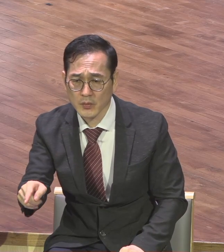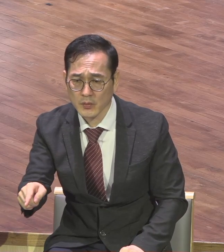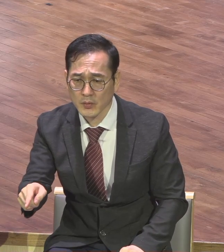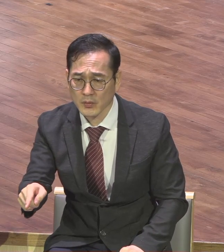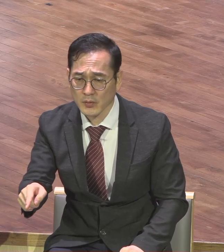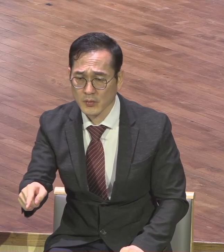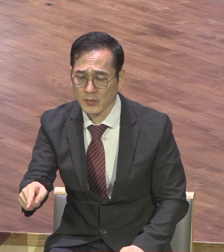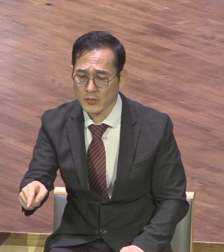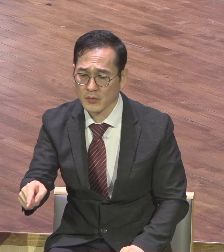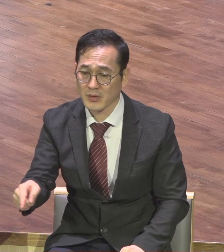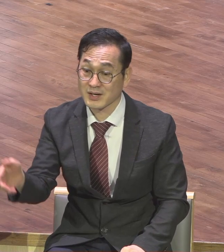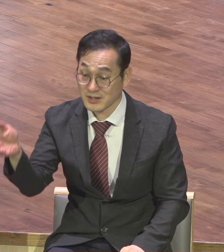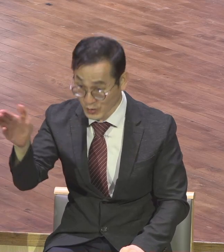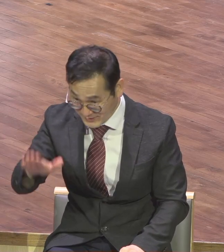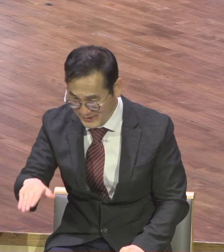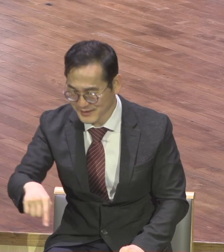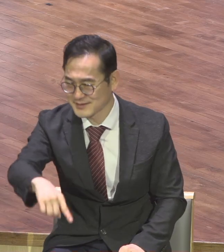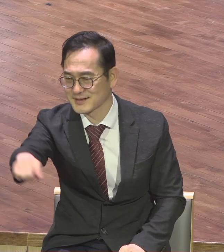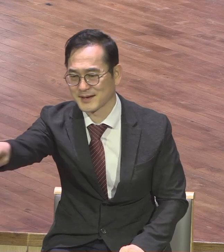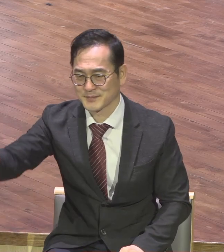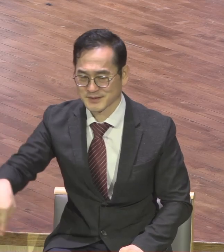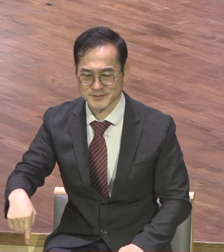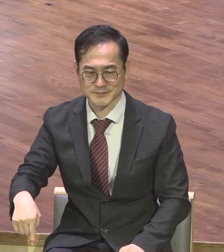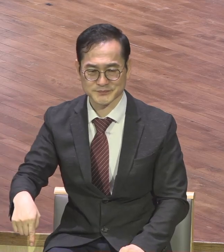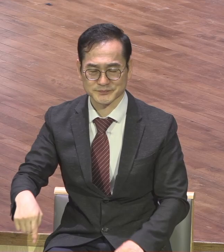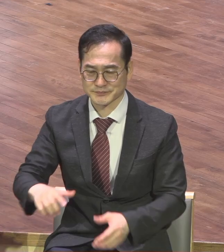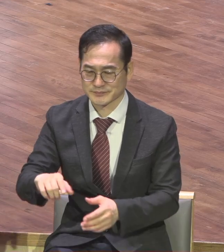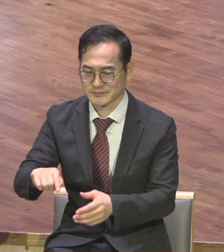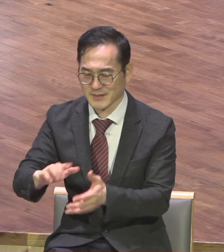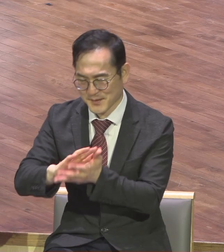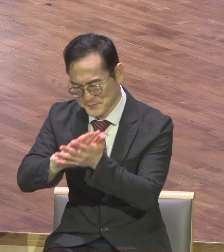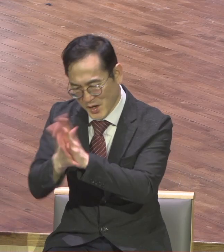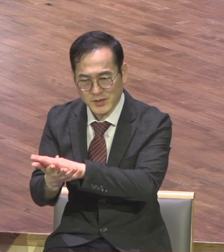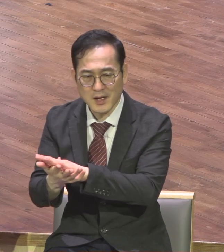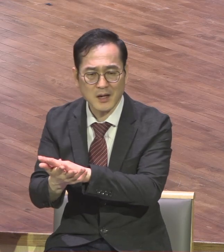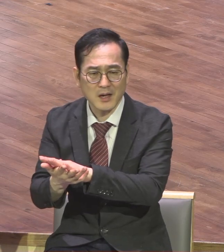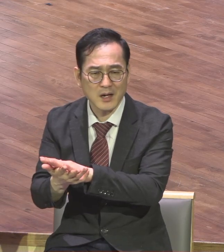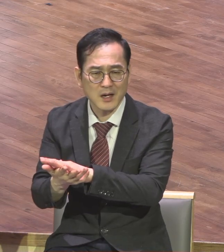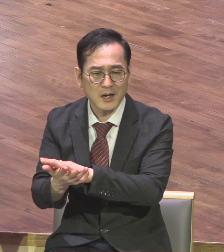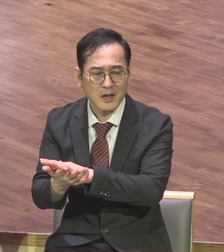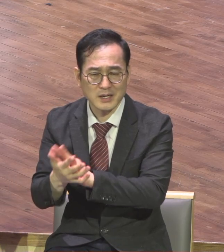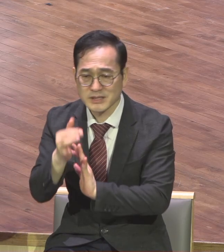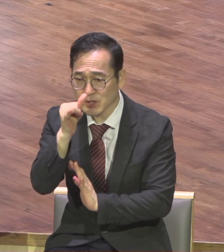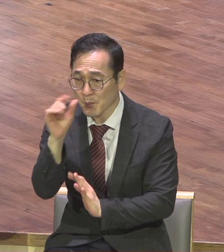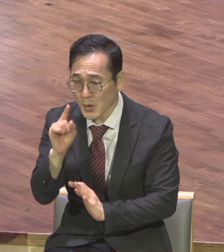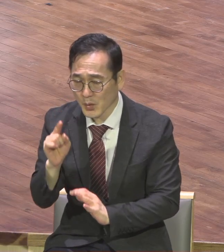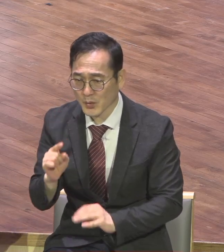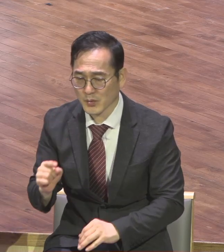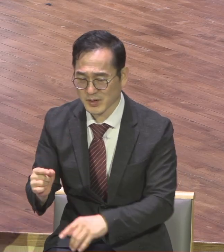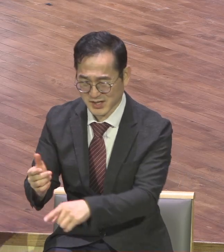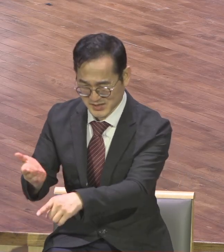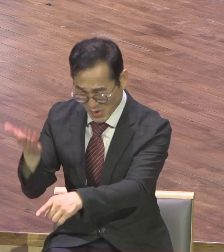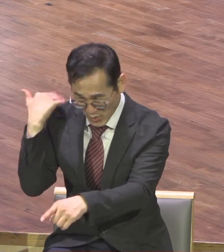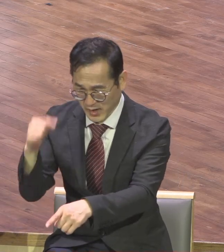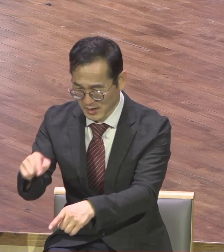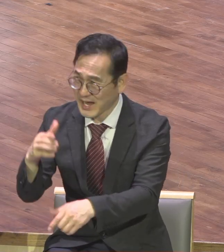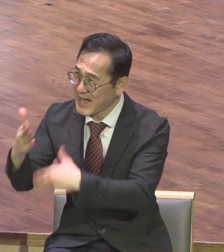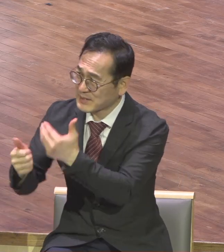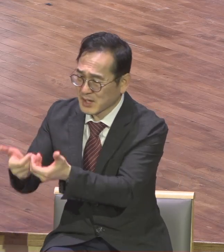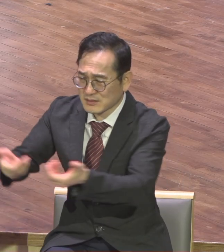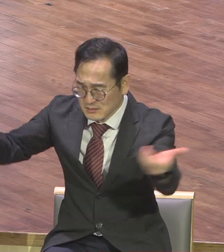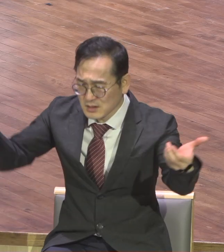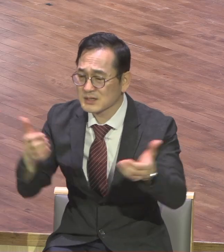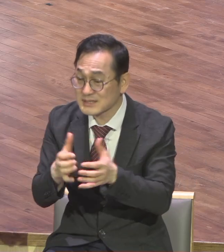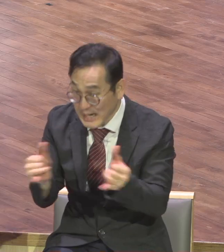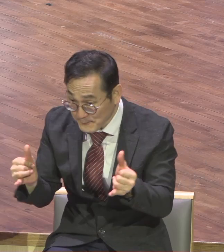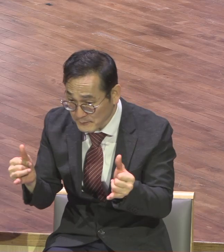상태에서 일대 전환이 일어난 것이 13절입니다. 이제는 전에 멀리 있던 너희가